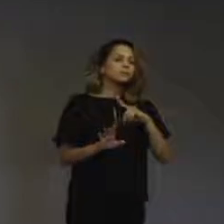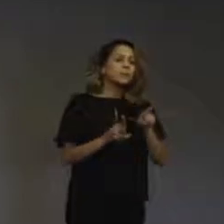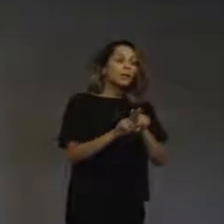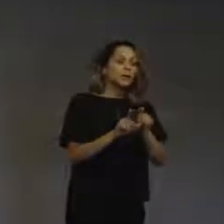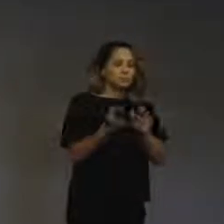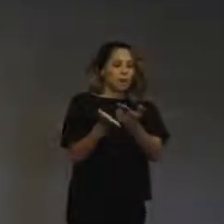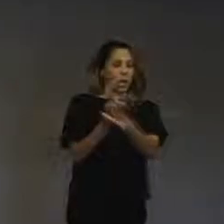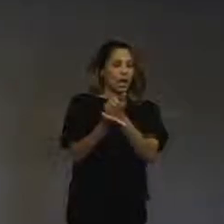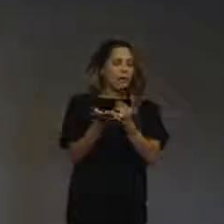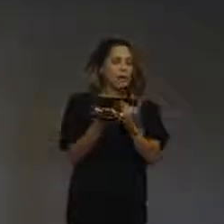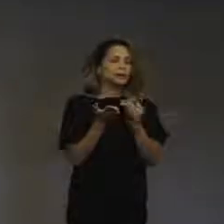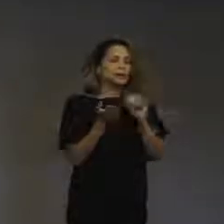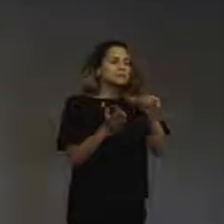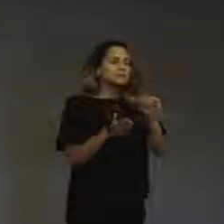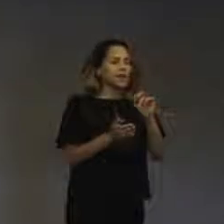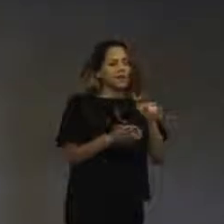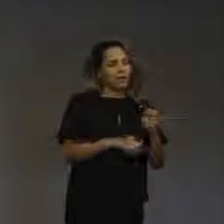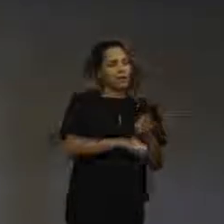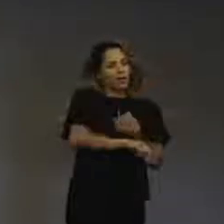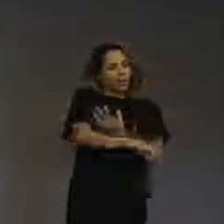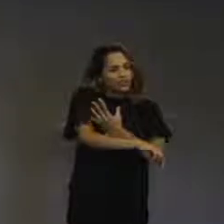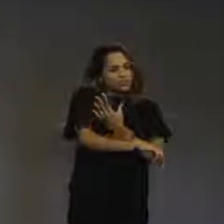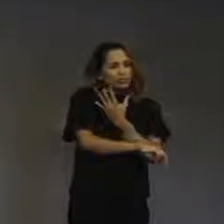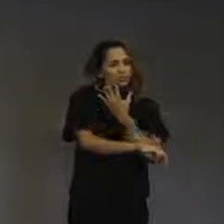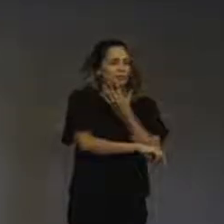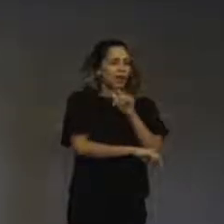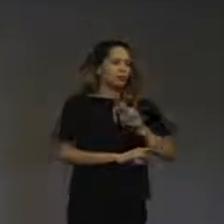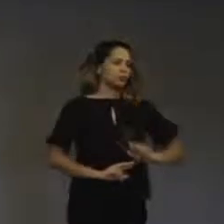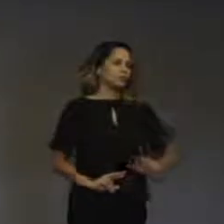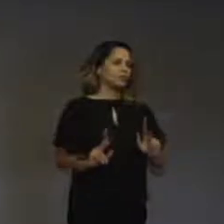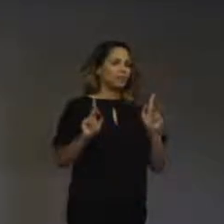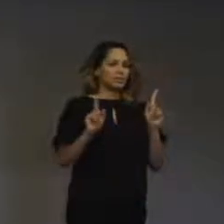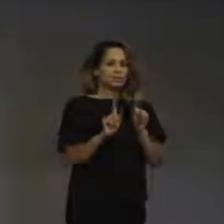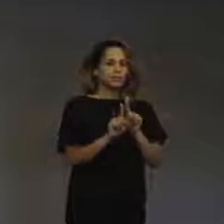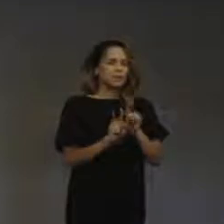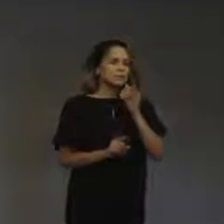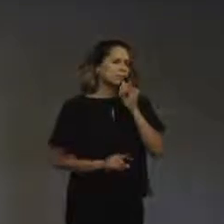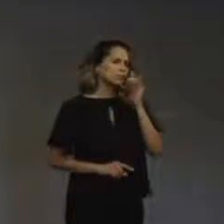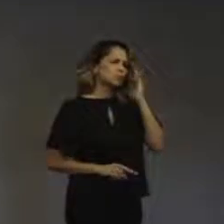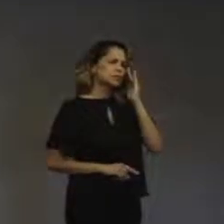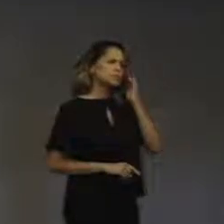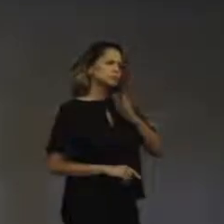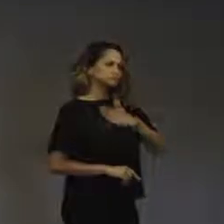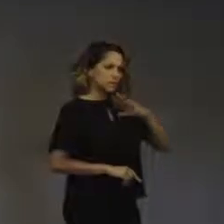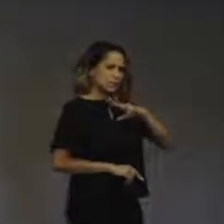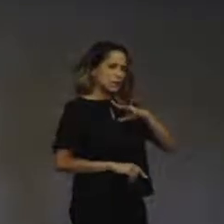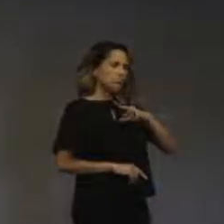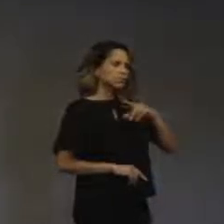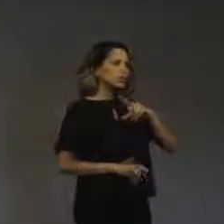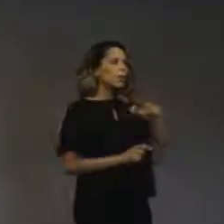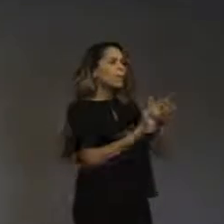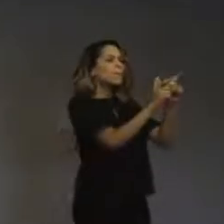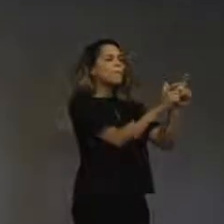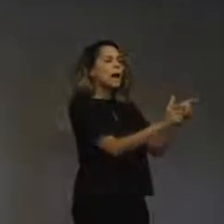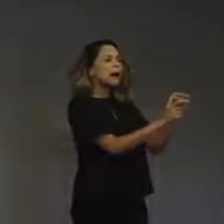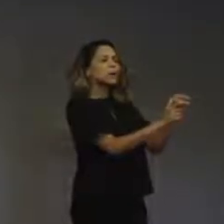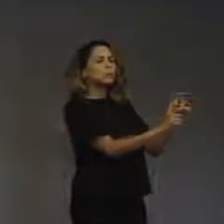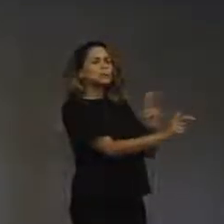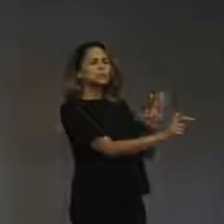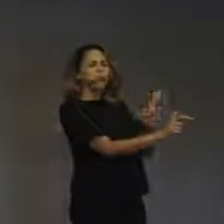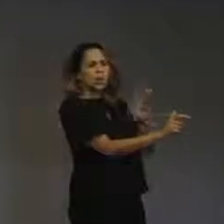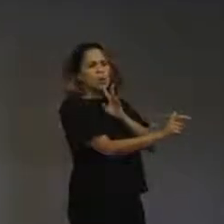mapa afetivo é ainda mais diminuto. Então, até sei que tem um bairro lá que se chama, sei lá, mas eu nunca fui até lá. E pelo fato de eu nunca ter